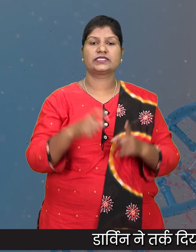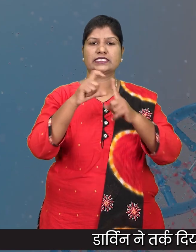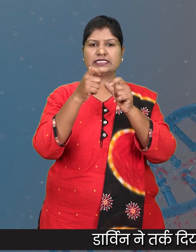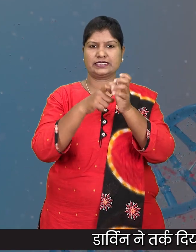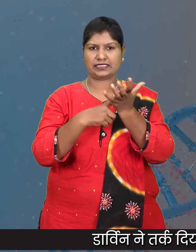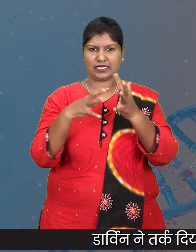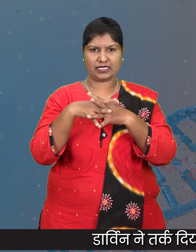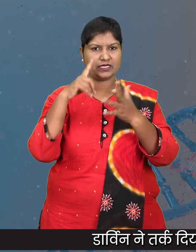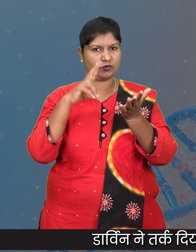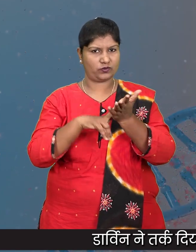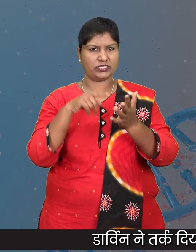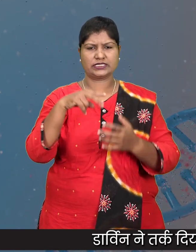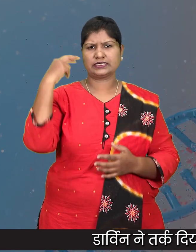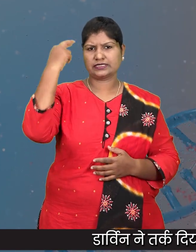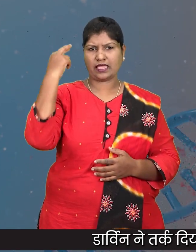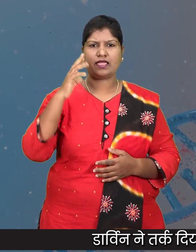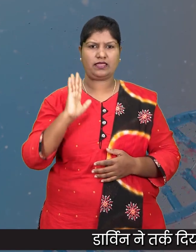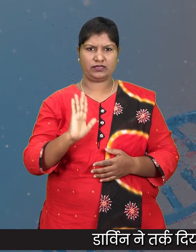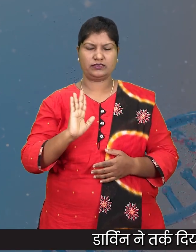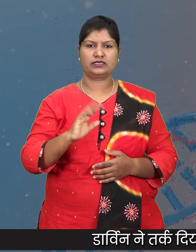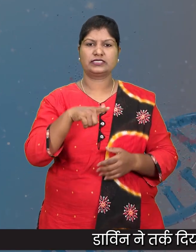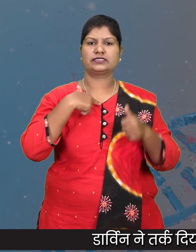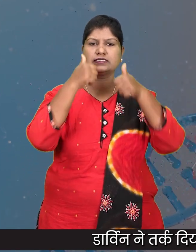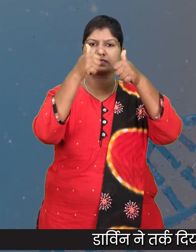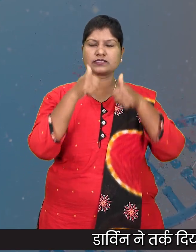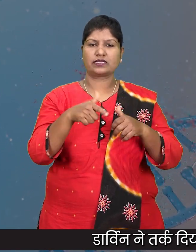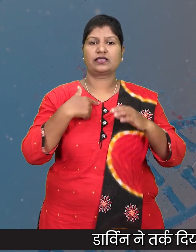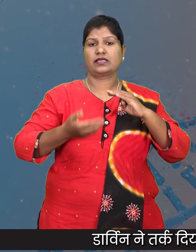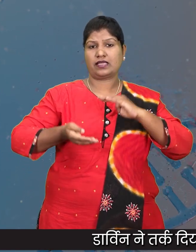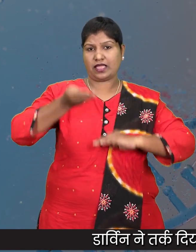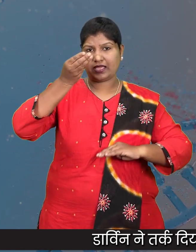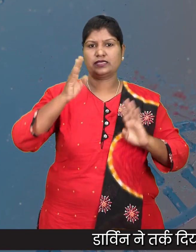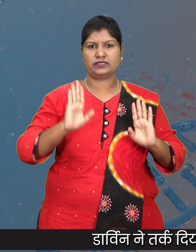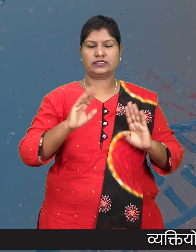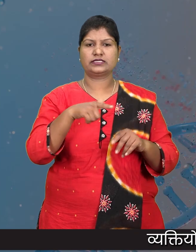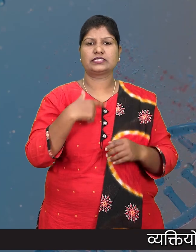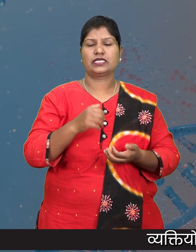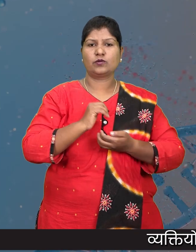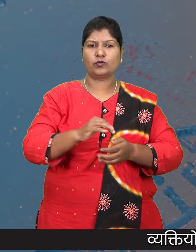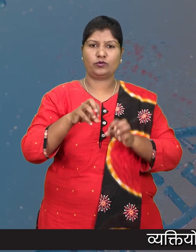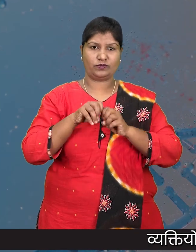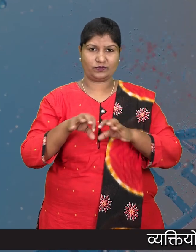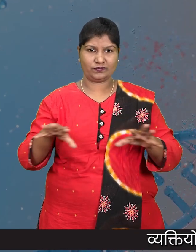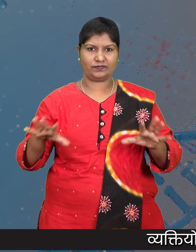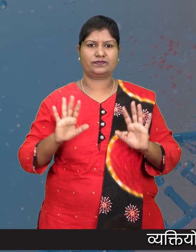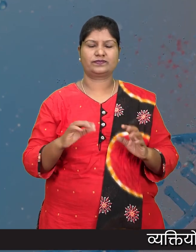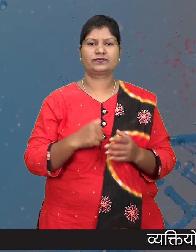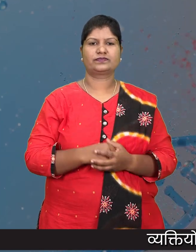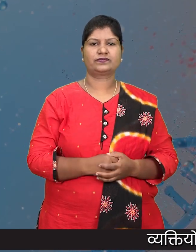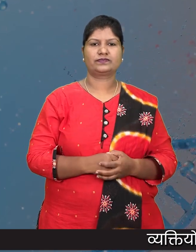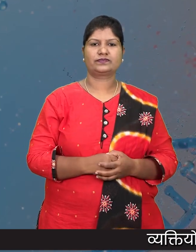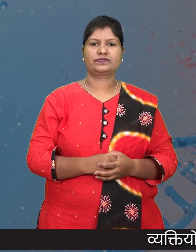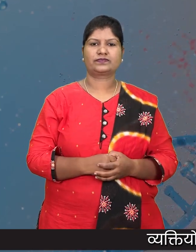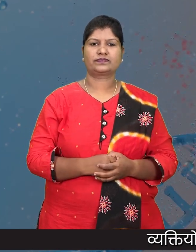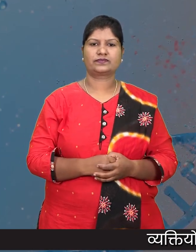डार्विन ने तर्क दिया कि उच्च प्रजनन दर के परिणाम स्वरूप व्यक्तियों के बीच प्रतिस्पर्धा